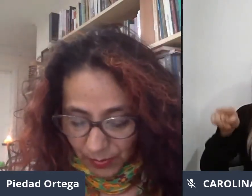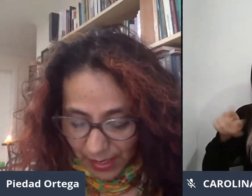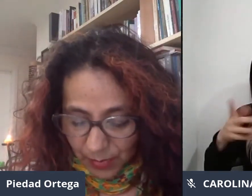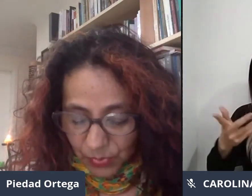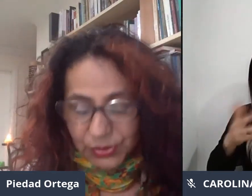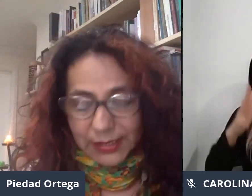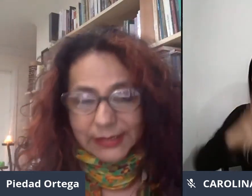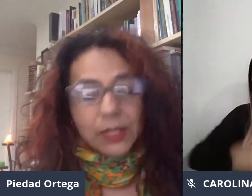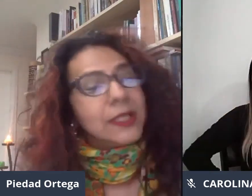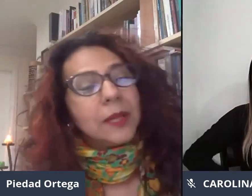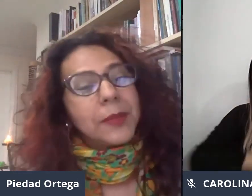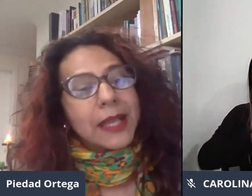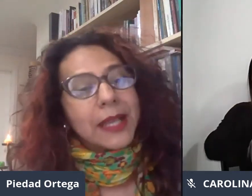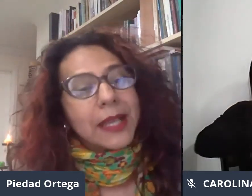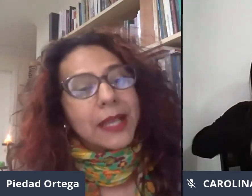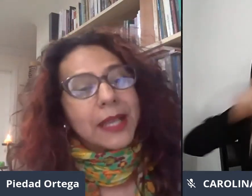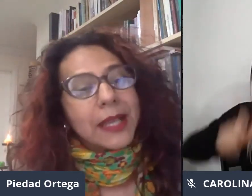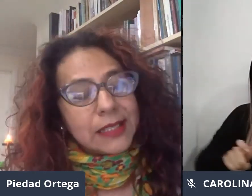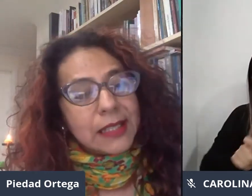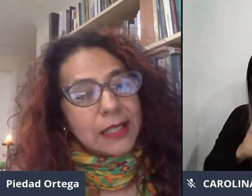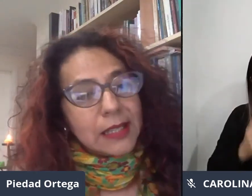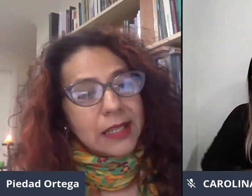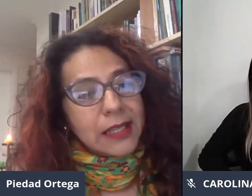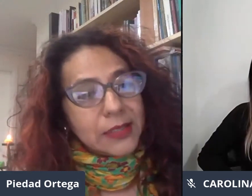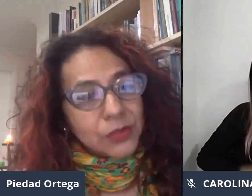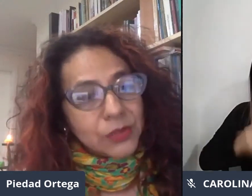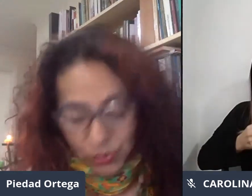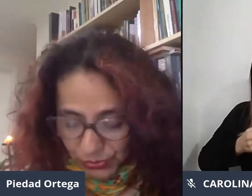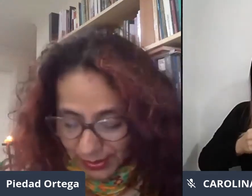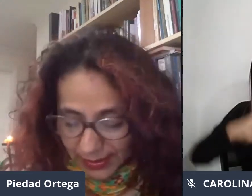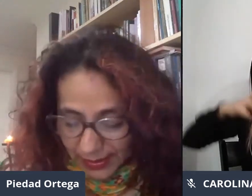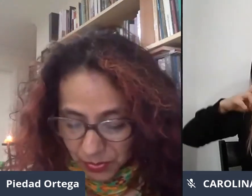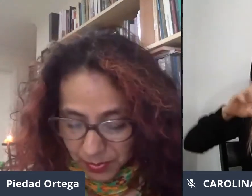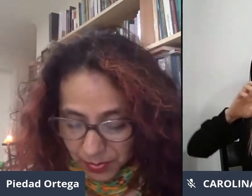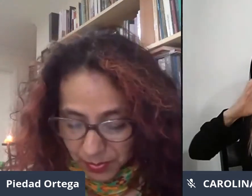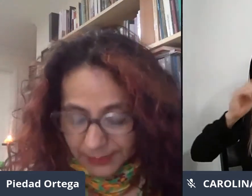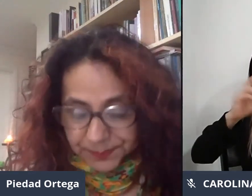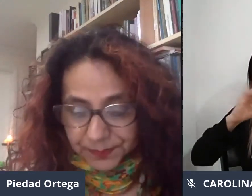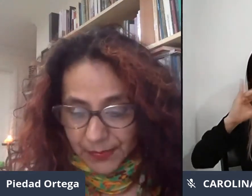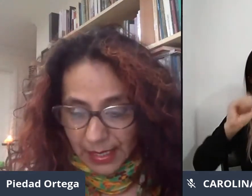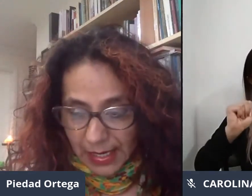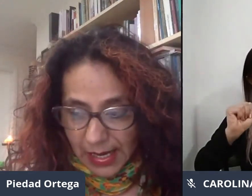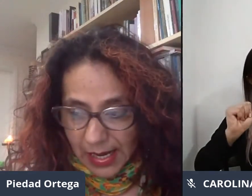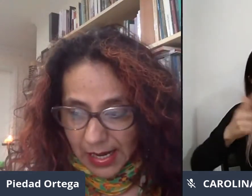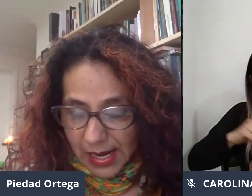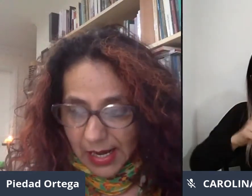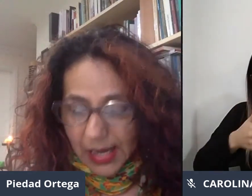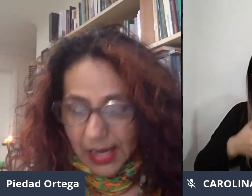cuando hablamos de vidas precarias, es doloroso tener que nombrar